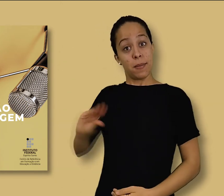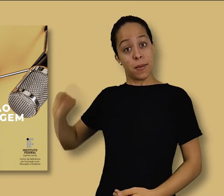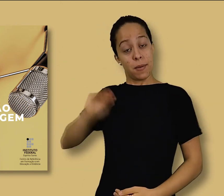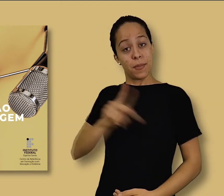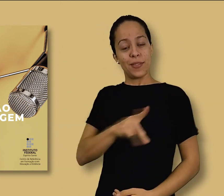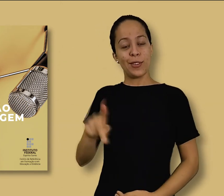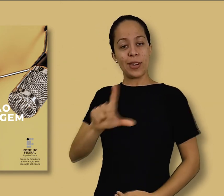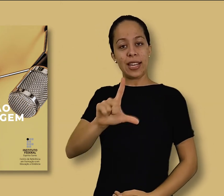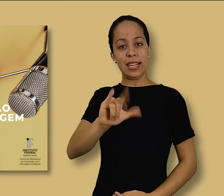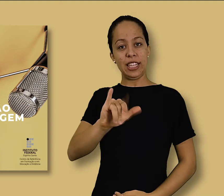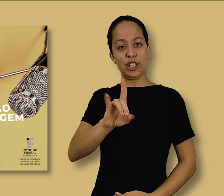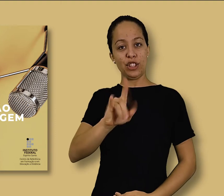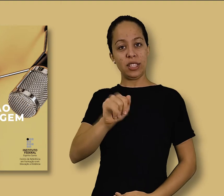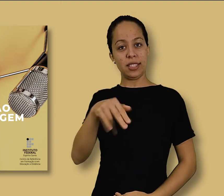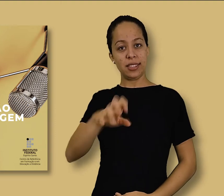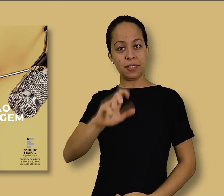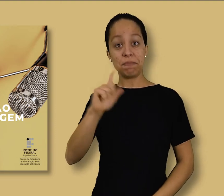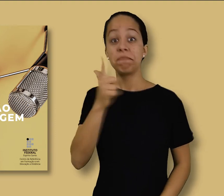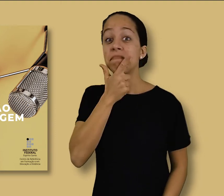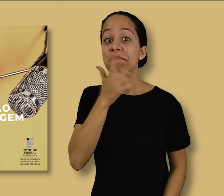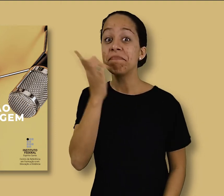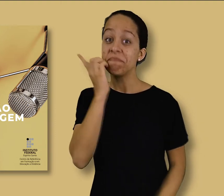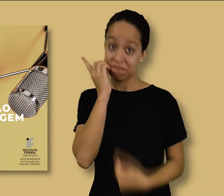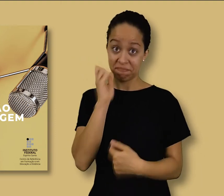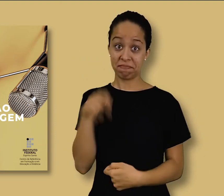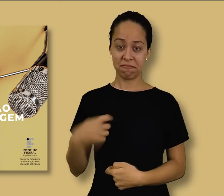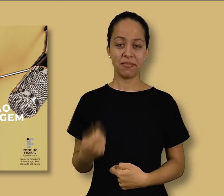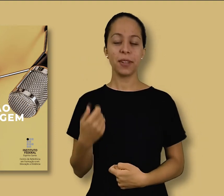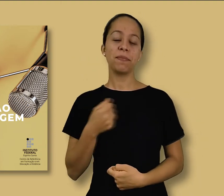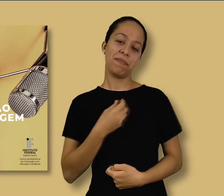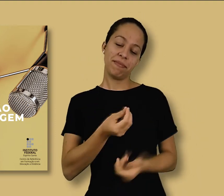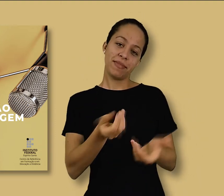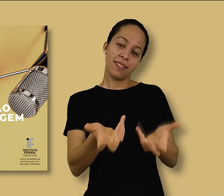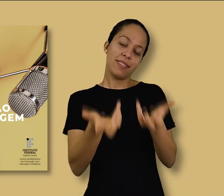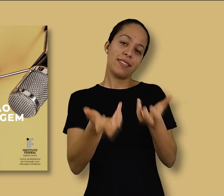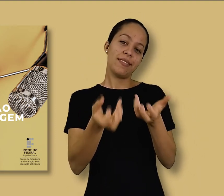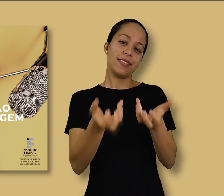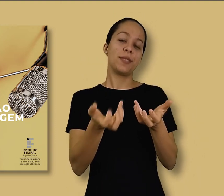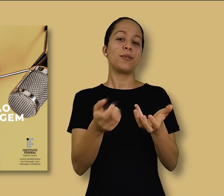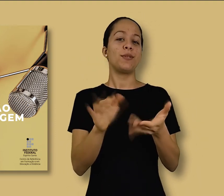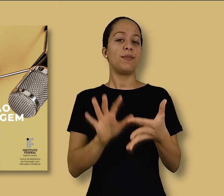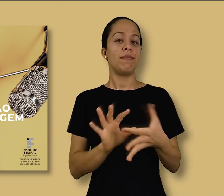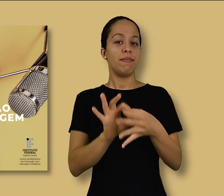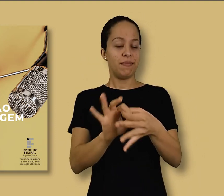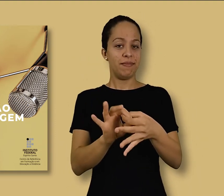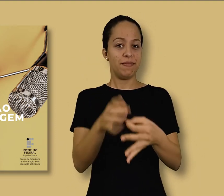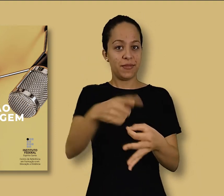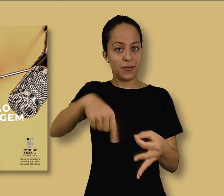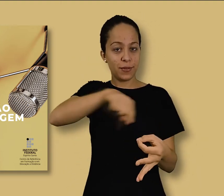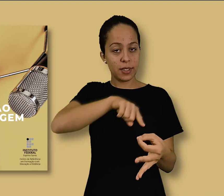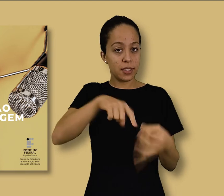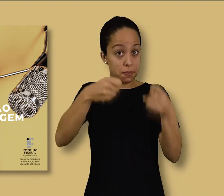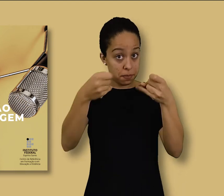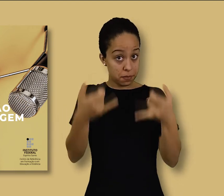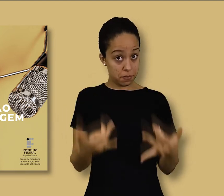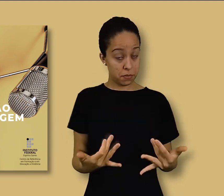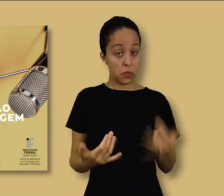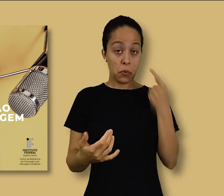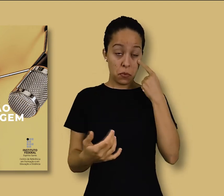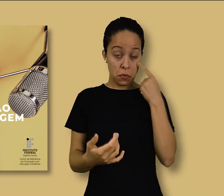eu sou a professora Lidiane eu estarei com vocês nessa disciplina e eu gostaria nesse momento Inicial